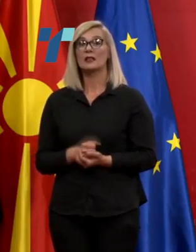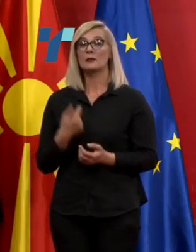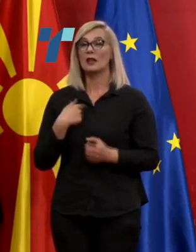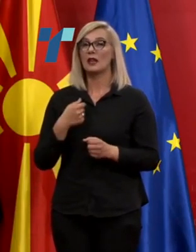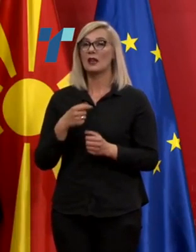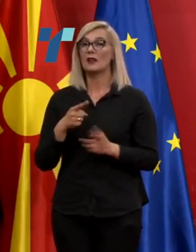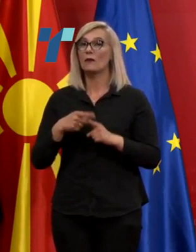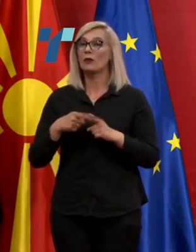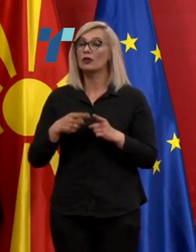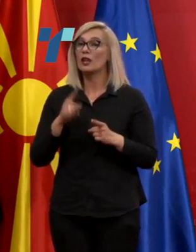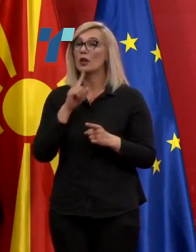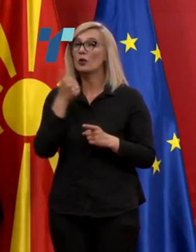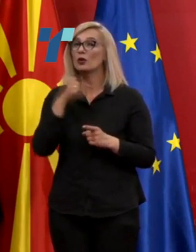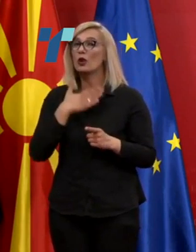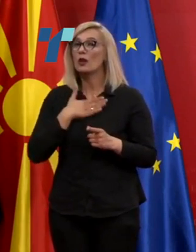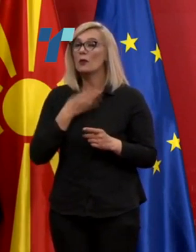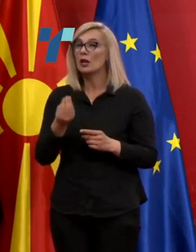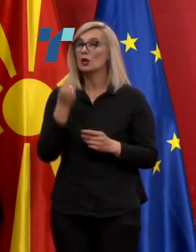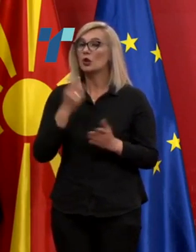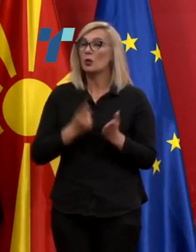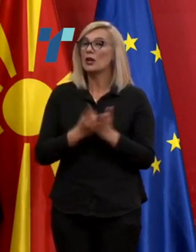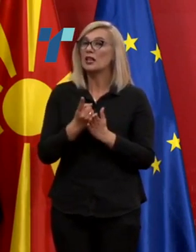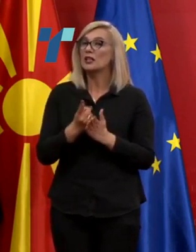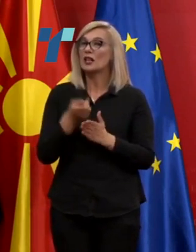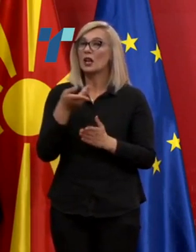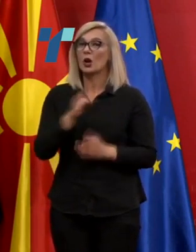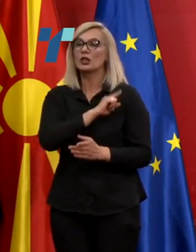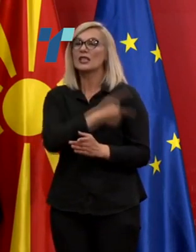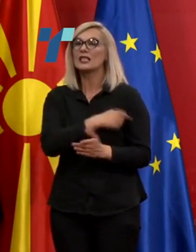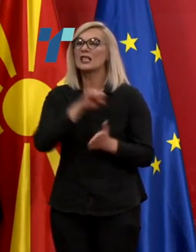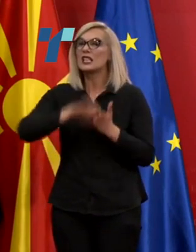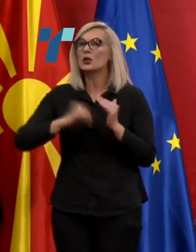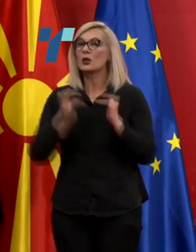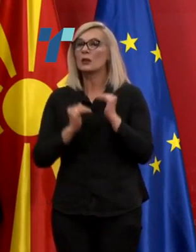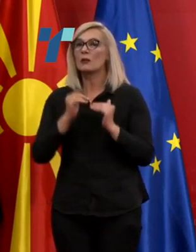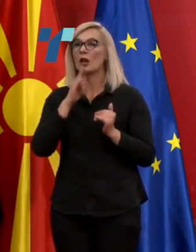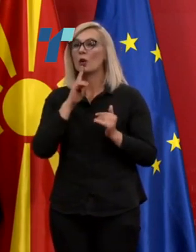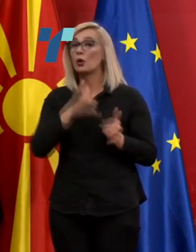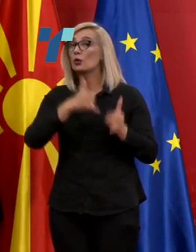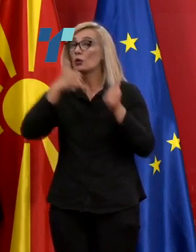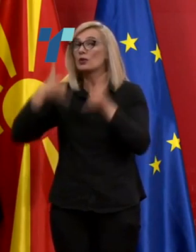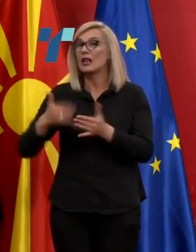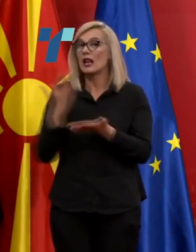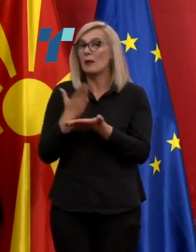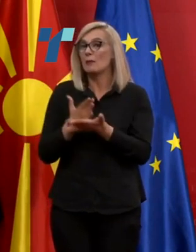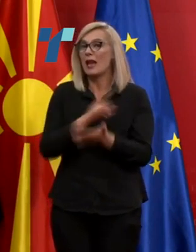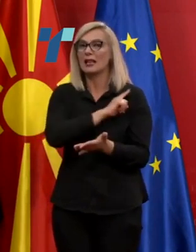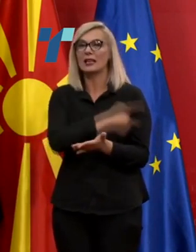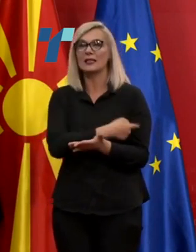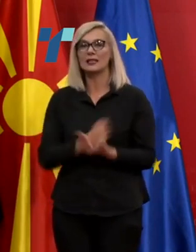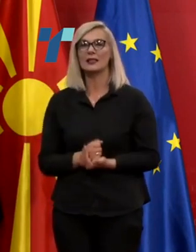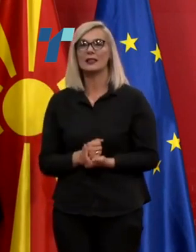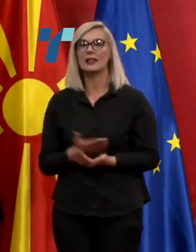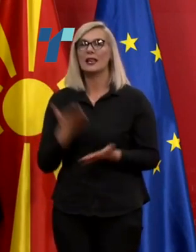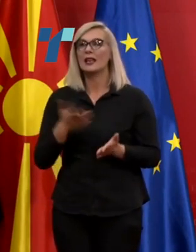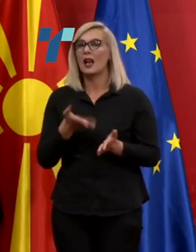дале мерките досега. Имаме добри ефекти од овие силни рестриктивни мерки кои што досега беа на сила, таков е